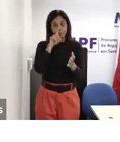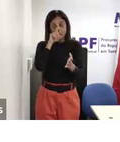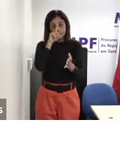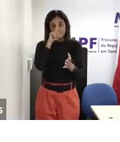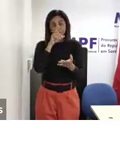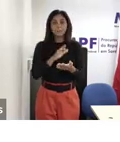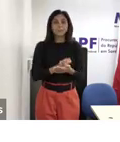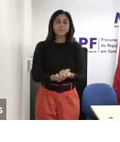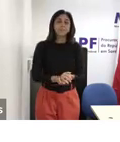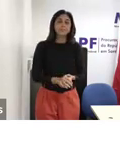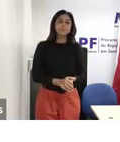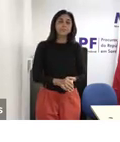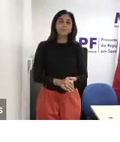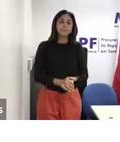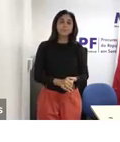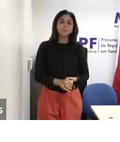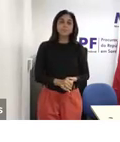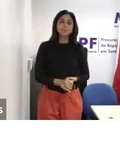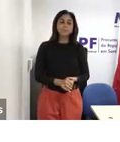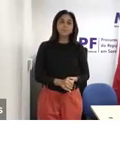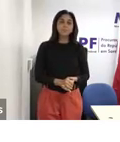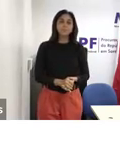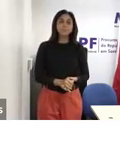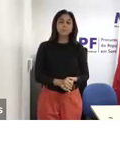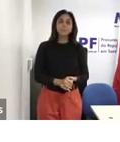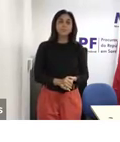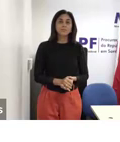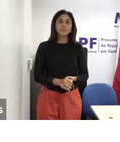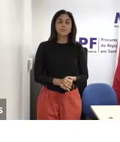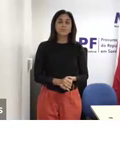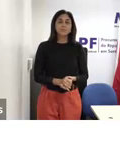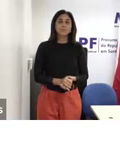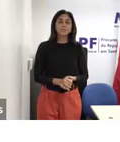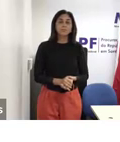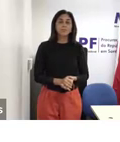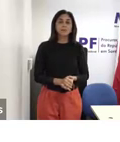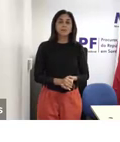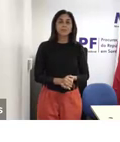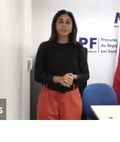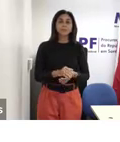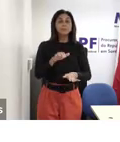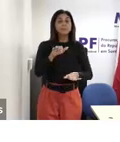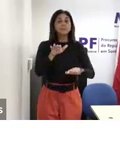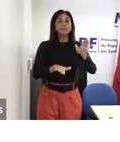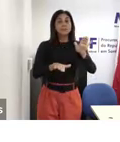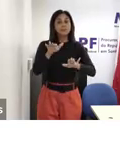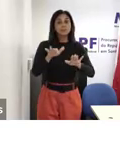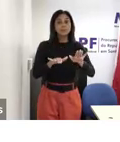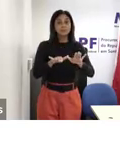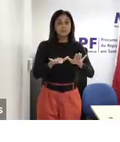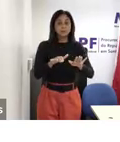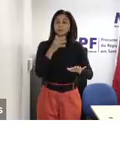é quando se usa uma criança ou adolescente como parte da organização criminosa